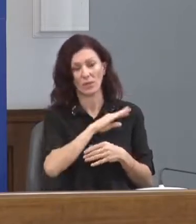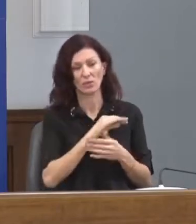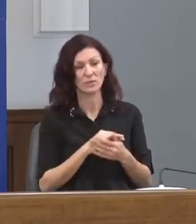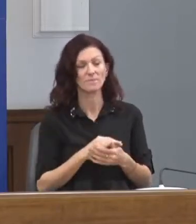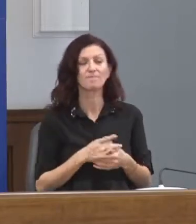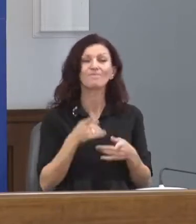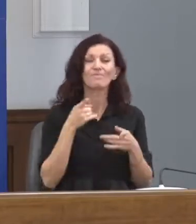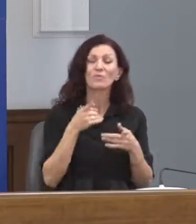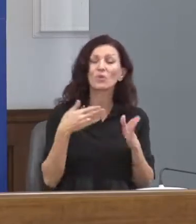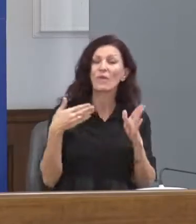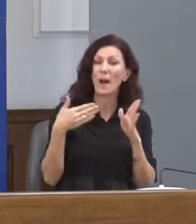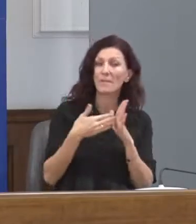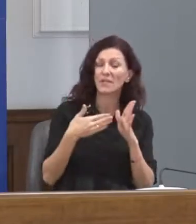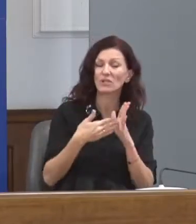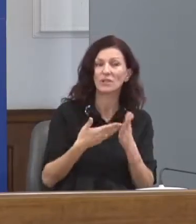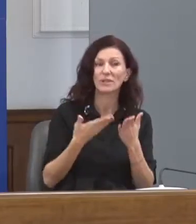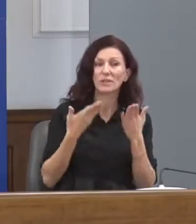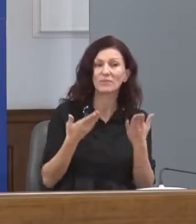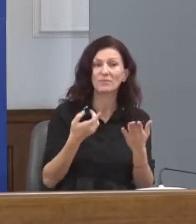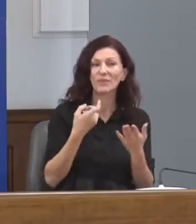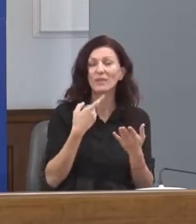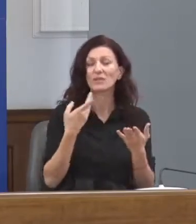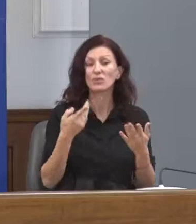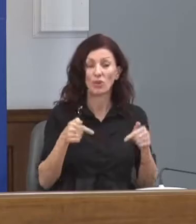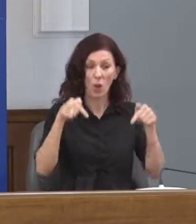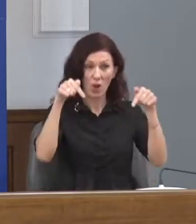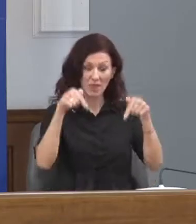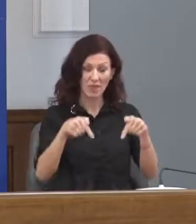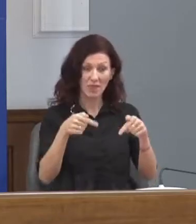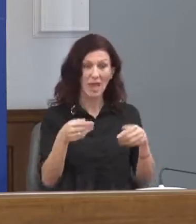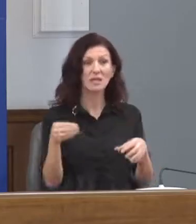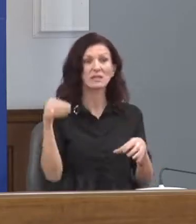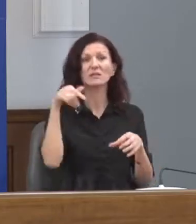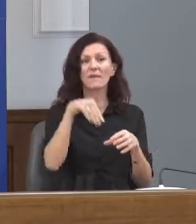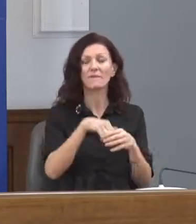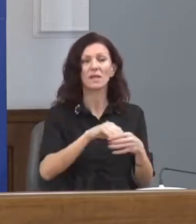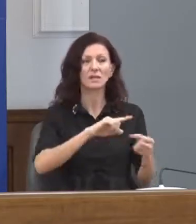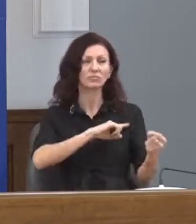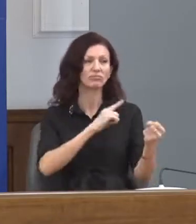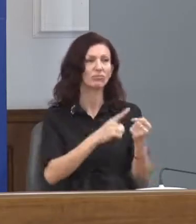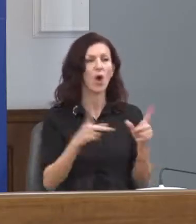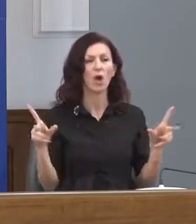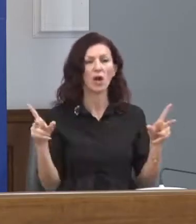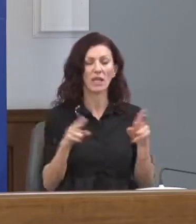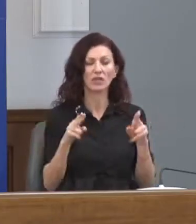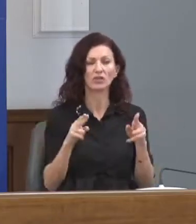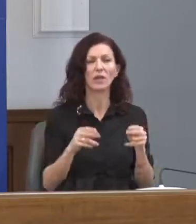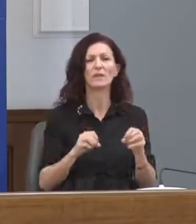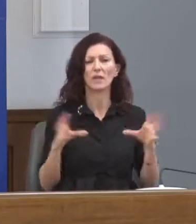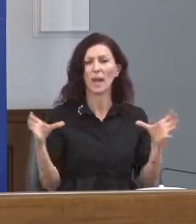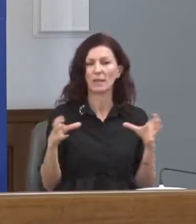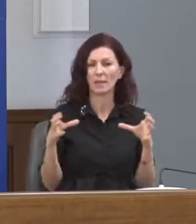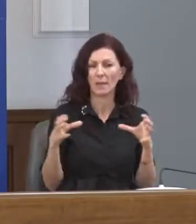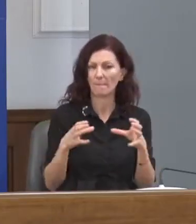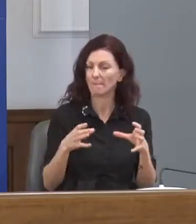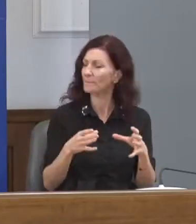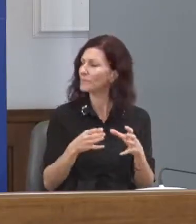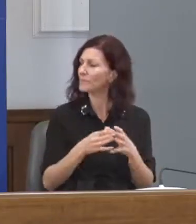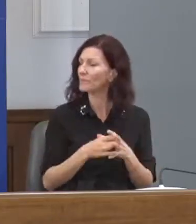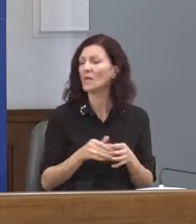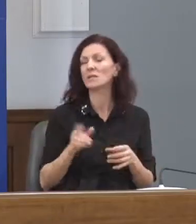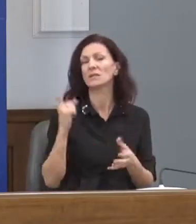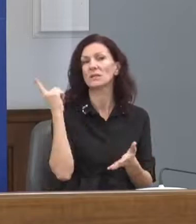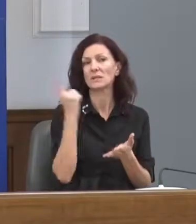причините, поради които отнеска влизат в сила ограничителни мероприятия с заповед на министъра на